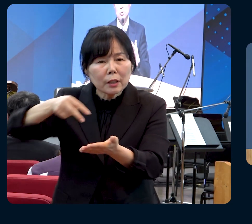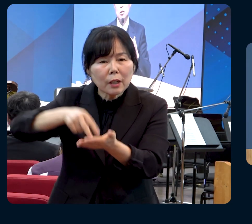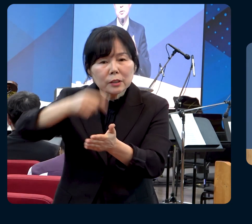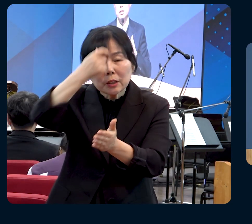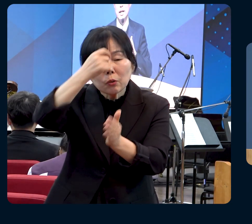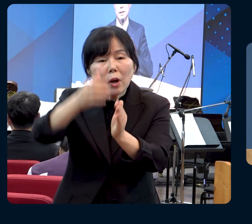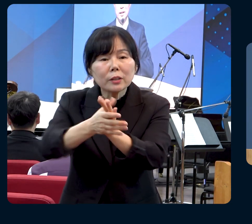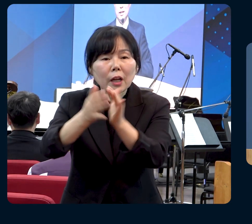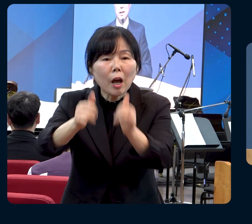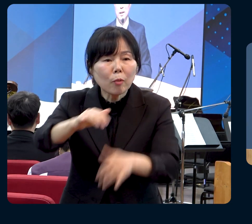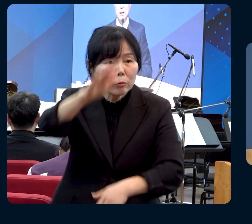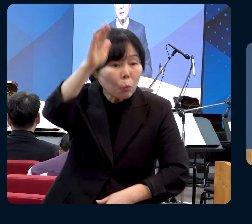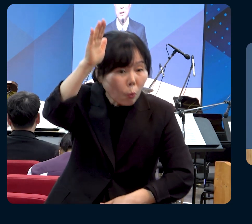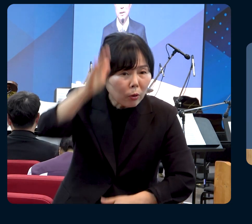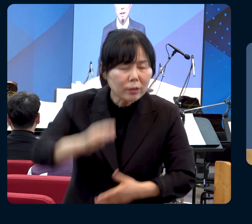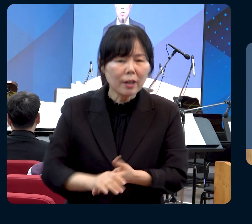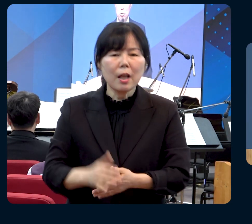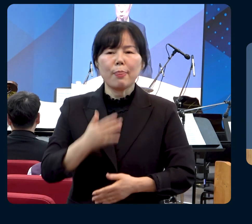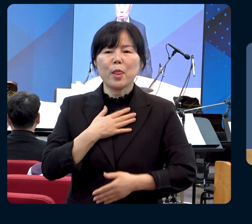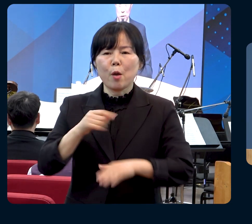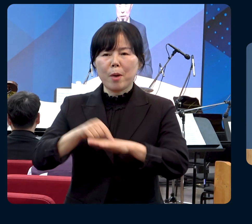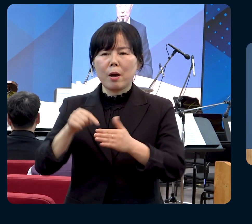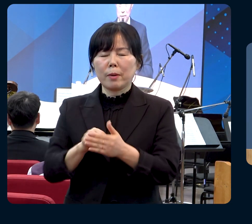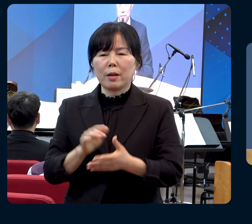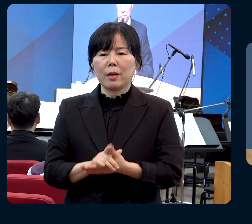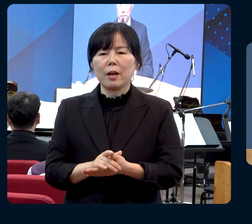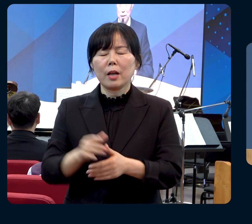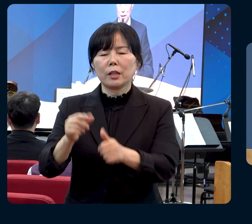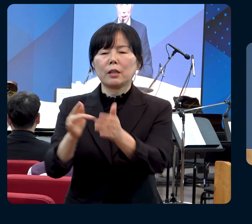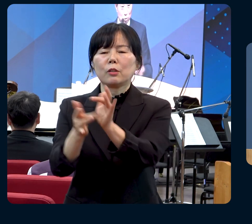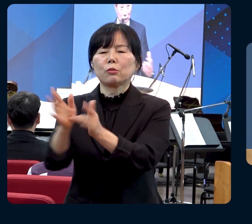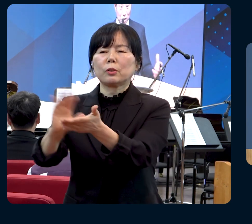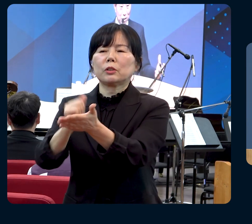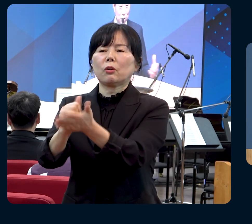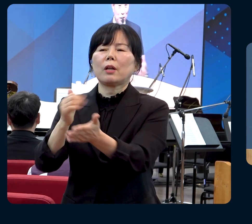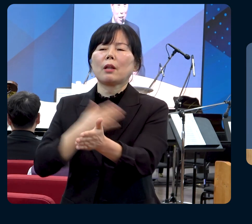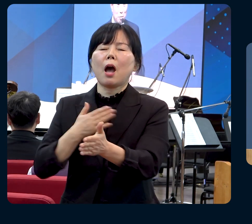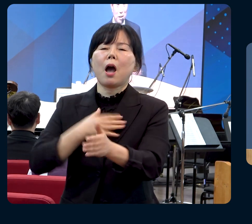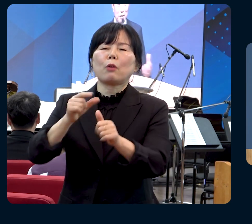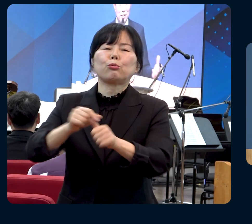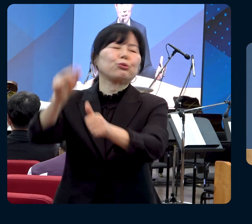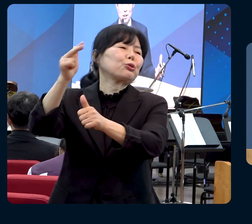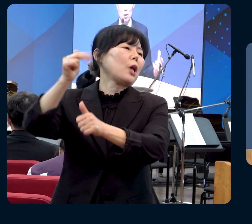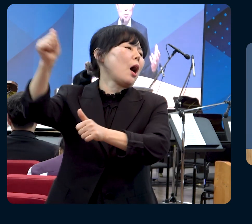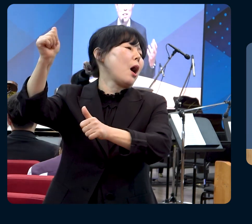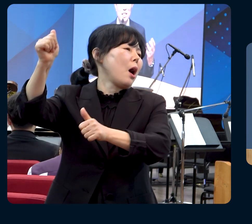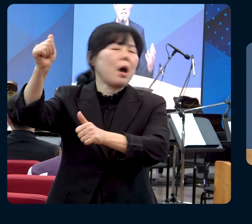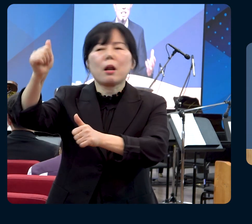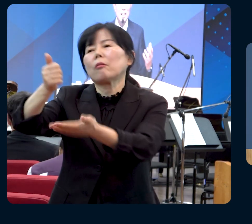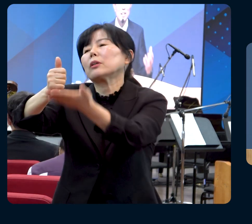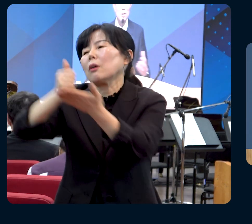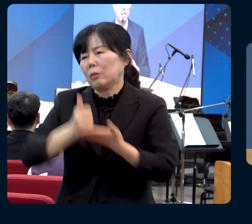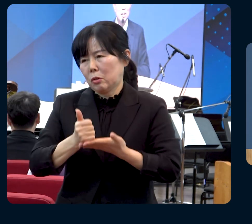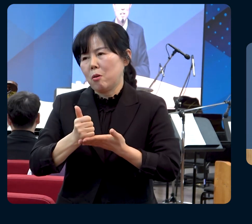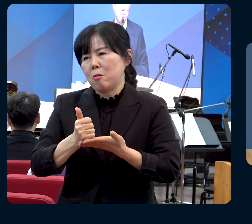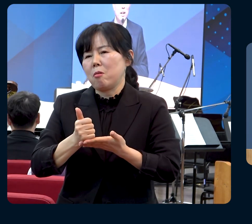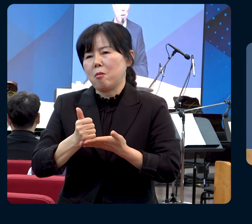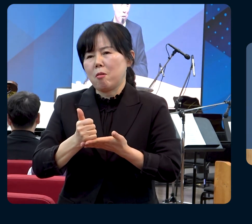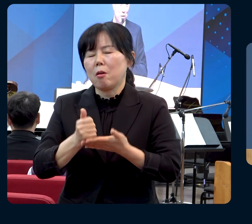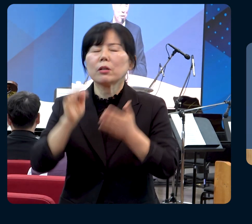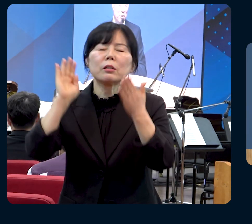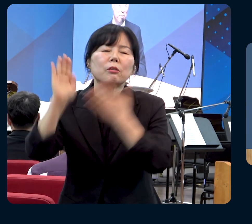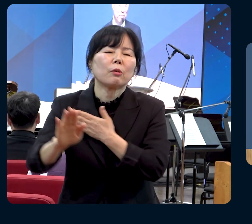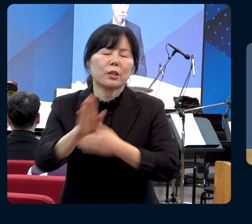그때 예수님은 제 안에 나의 구주로 오셨어요. 이후에 드리는 저희의 예배는 정말 진리 안에서 드리는 예배가